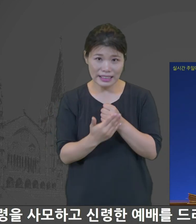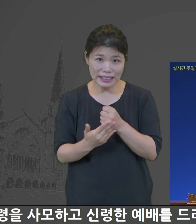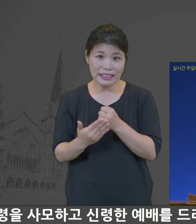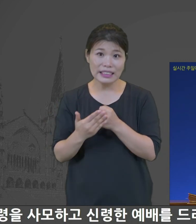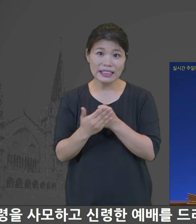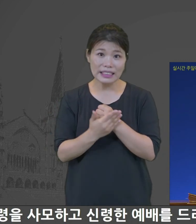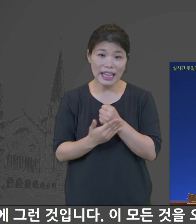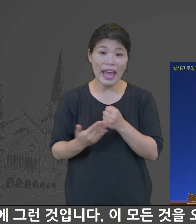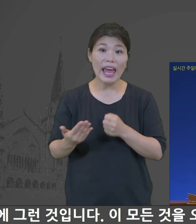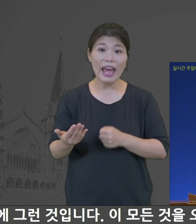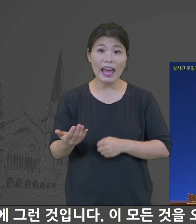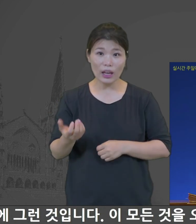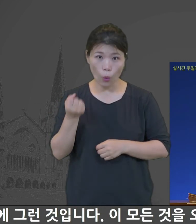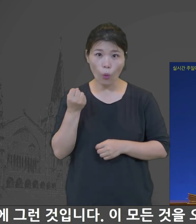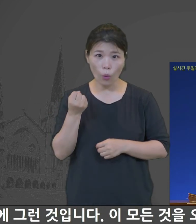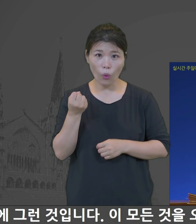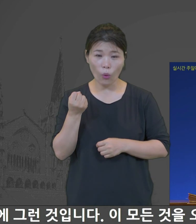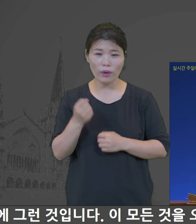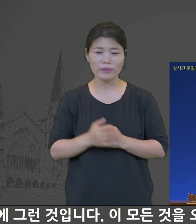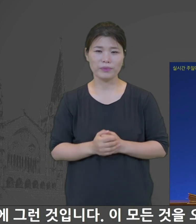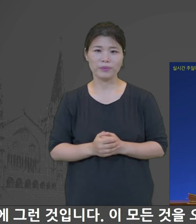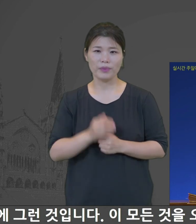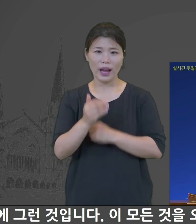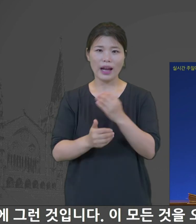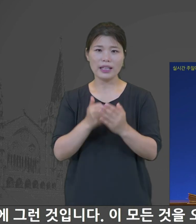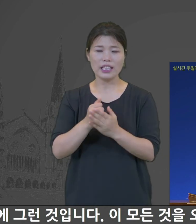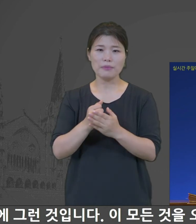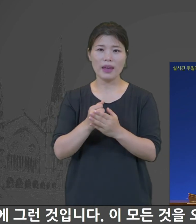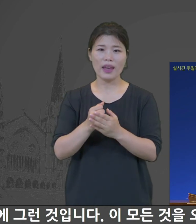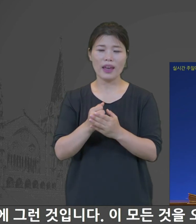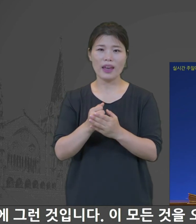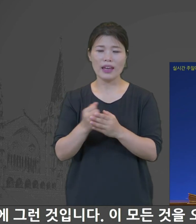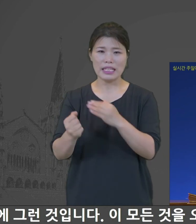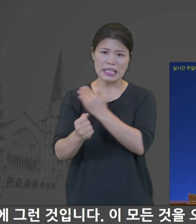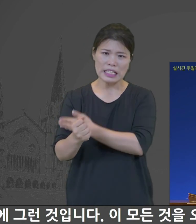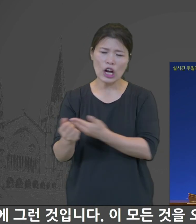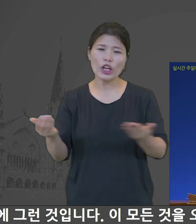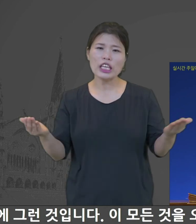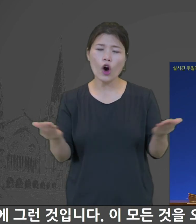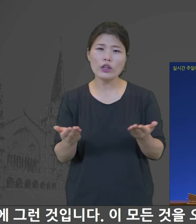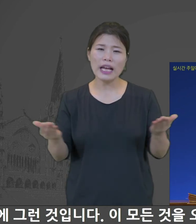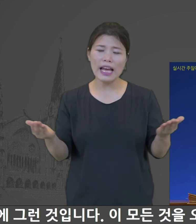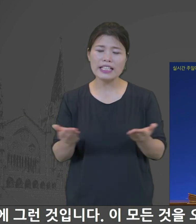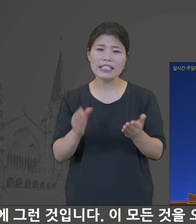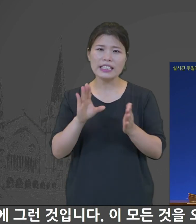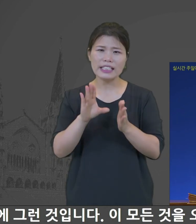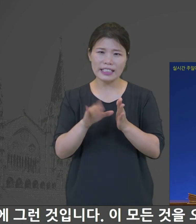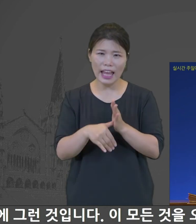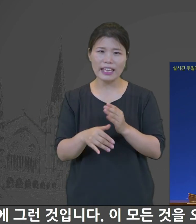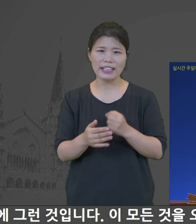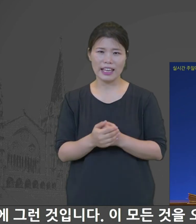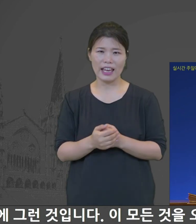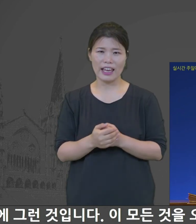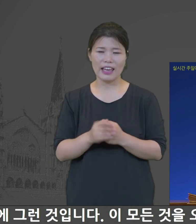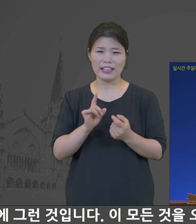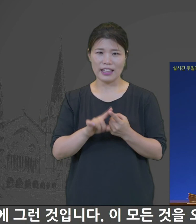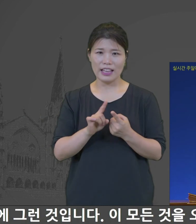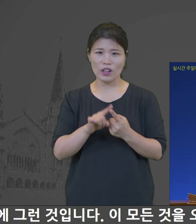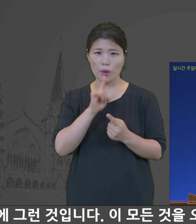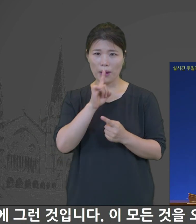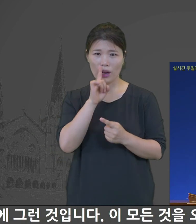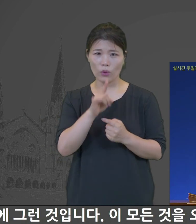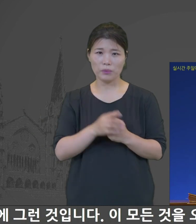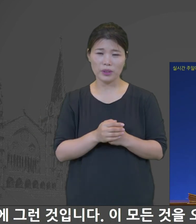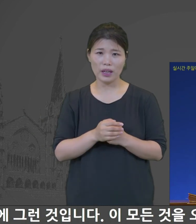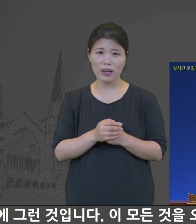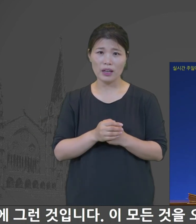은혜로. 하나님의 능력이 역사했던 모든 것들을 다른 각도에서 얘기하니까 그의